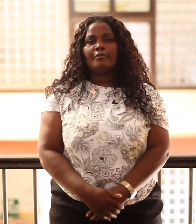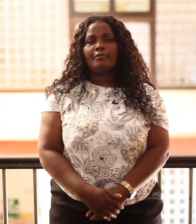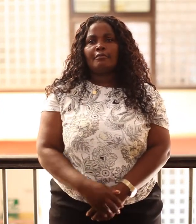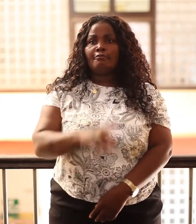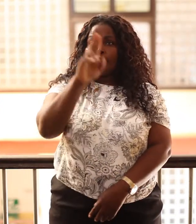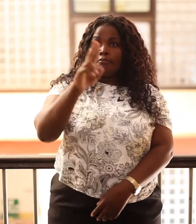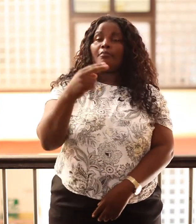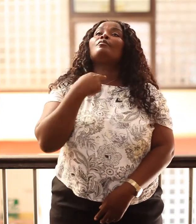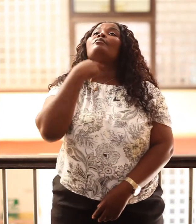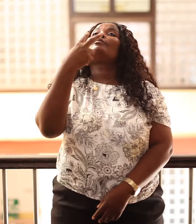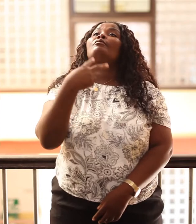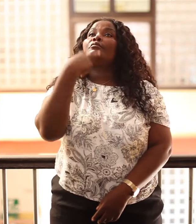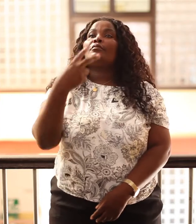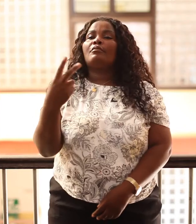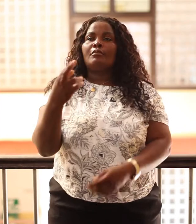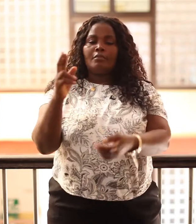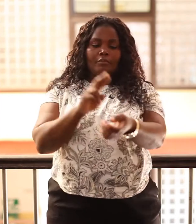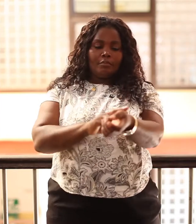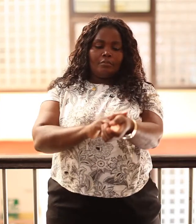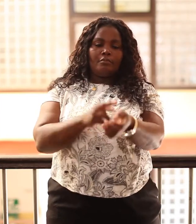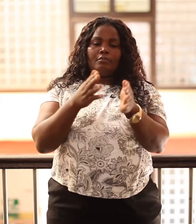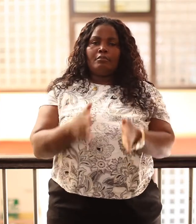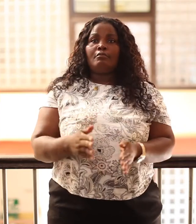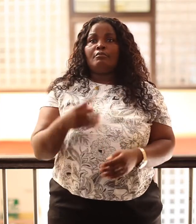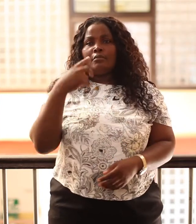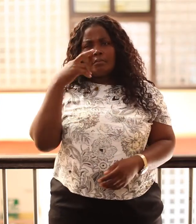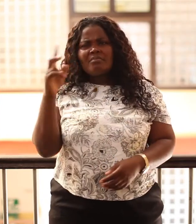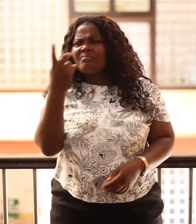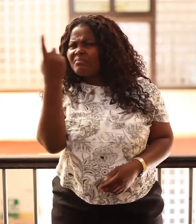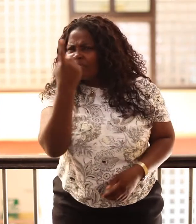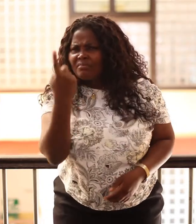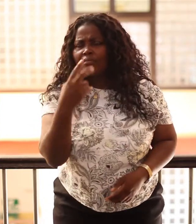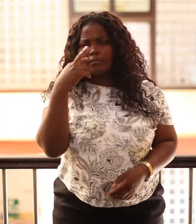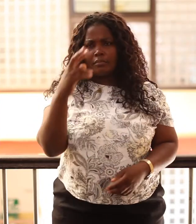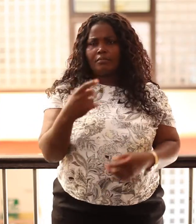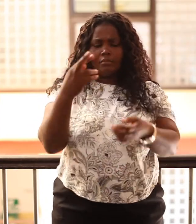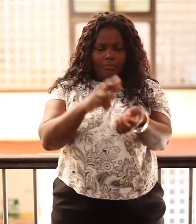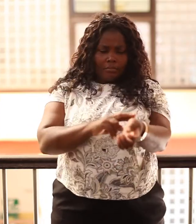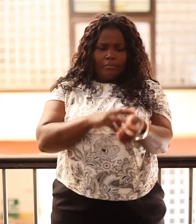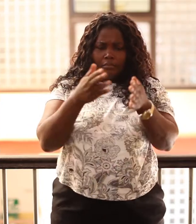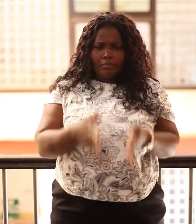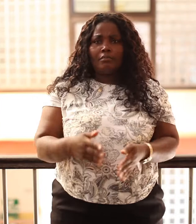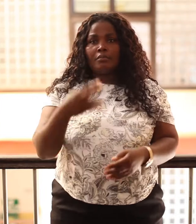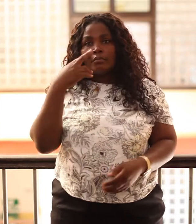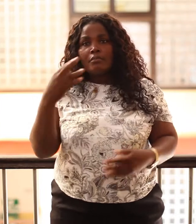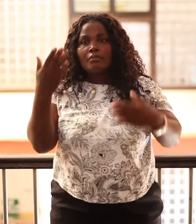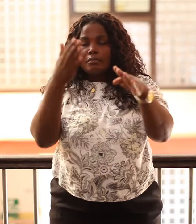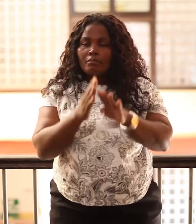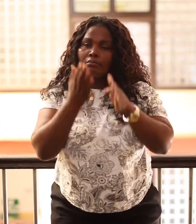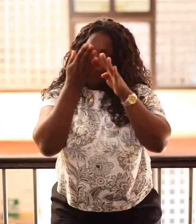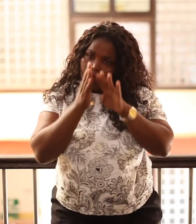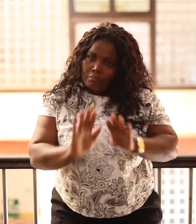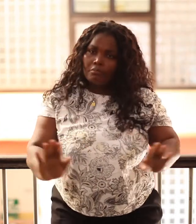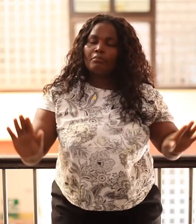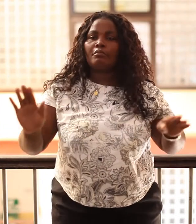Usa tu voz frente al racismo. Nadie verá el racismo si nos quedamos en silencio.